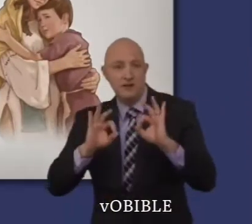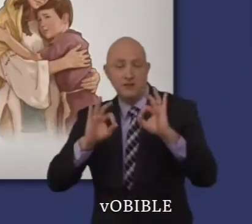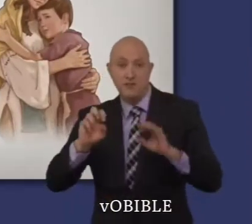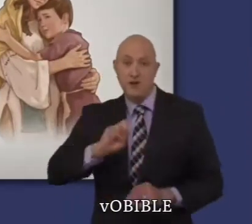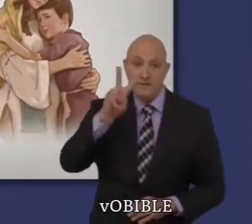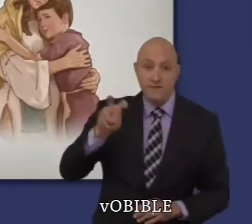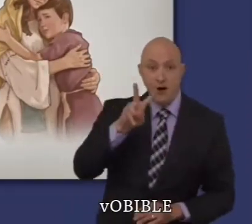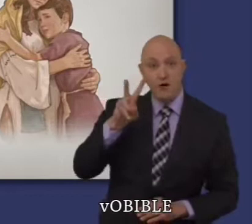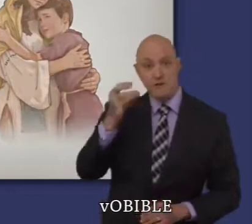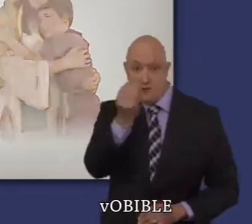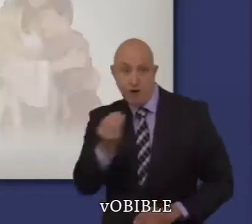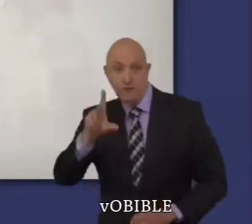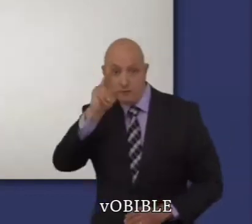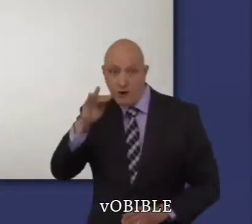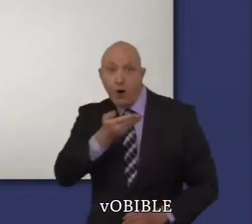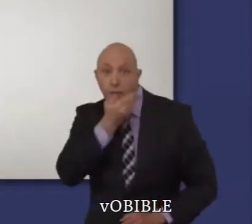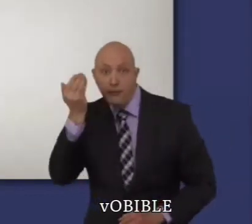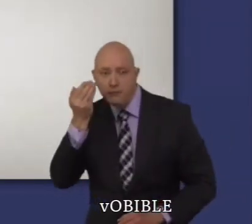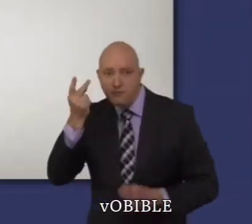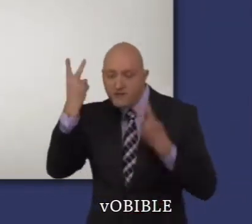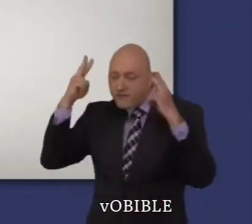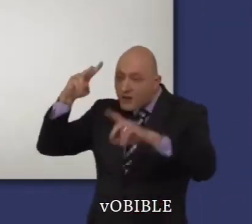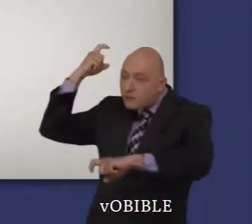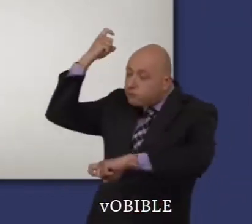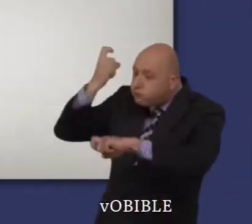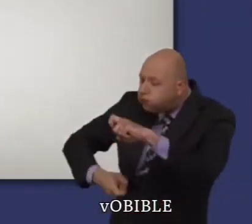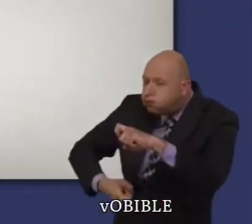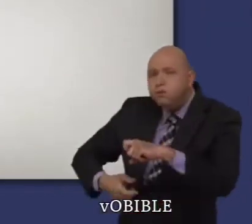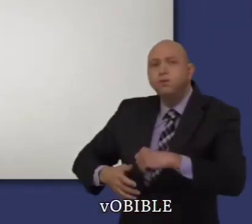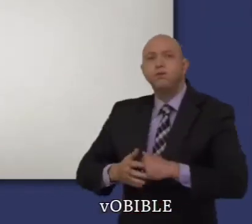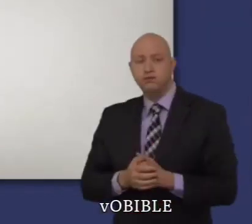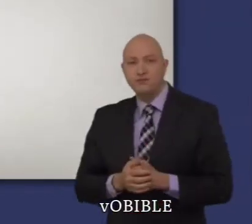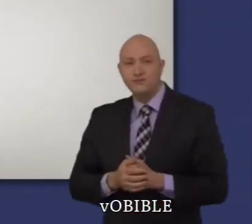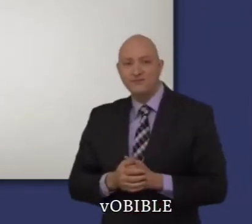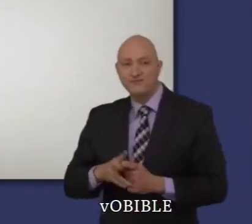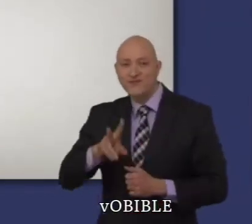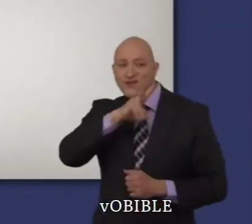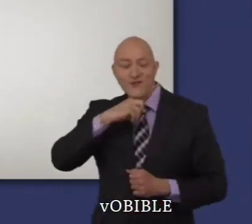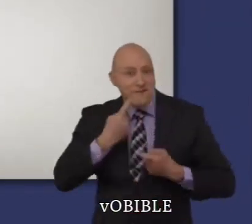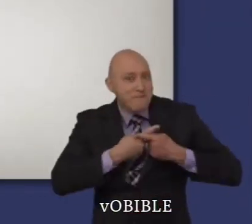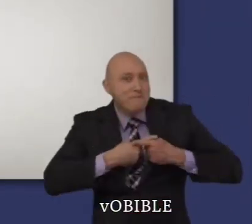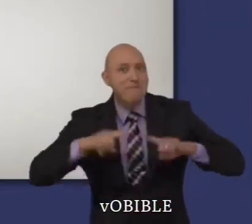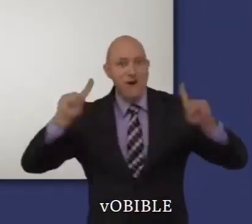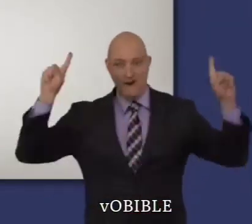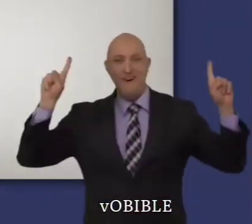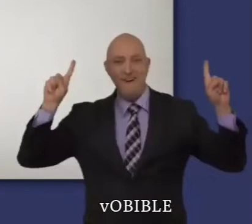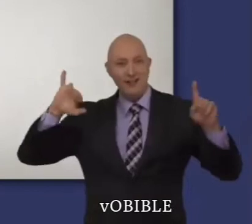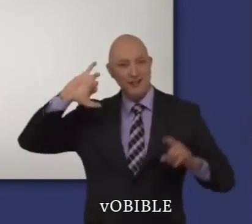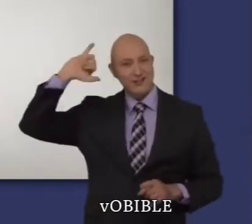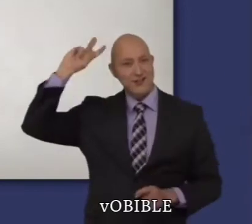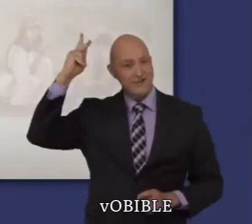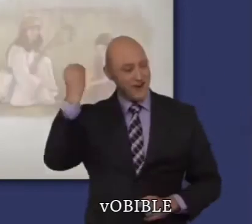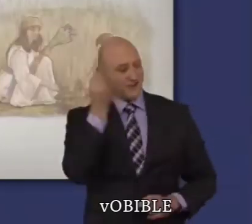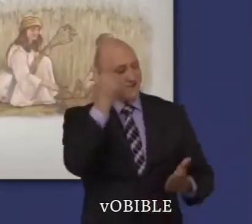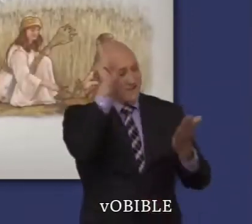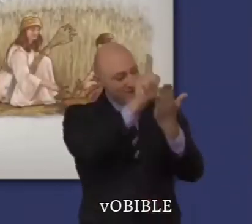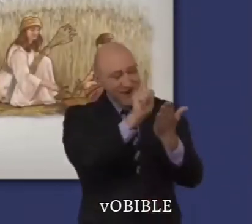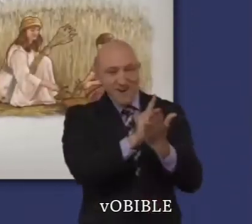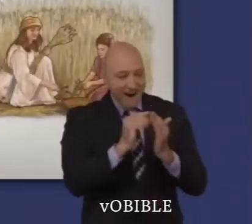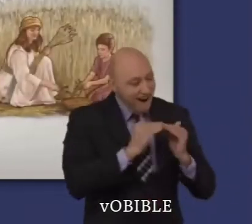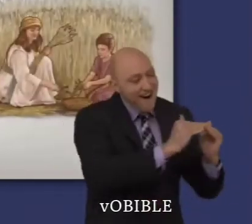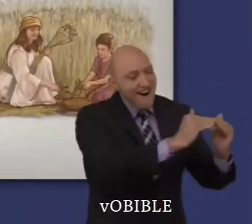Le saviez-vous ? Dans le monde antique, les étrangers n'avaient généralement aucun droit légal, et les veuves et les orphelins de père